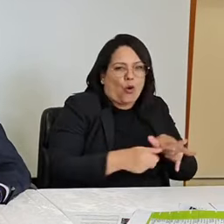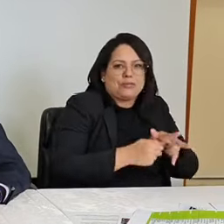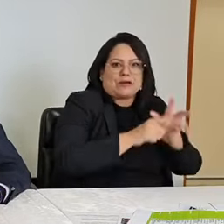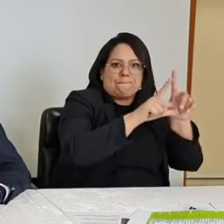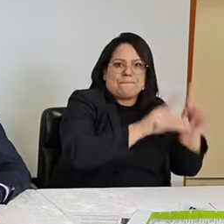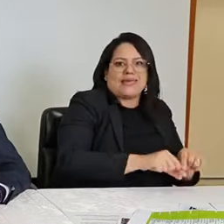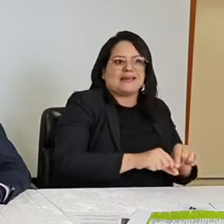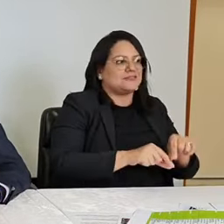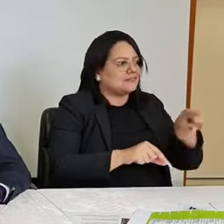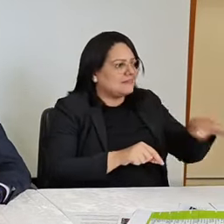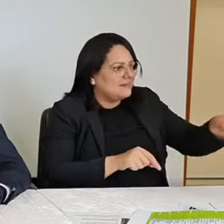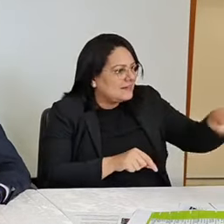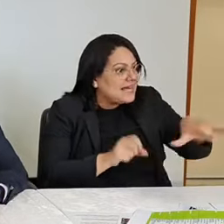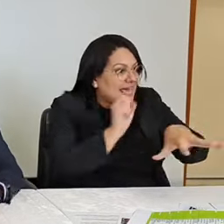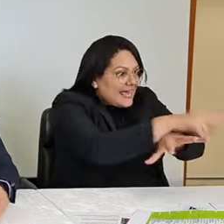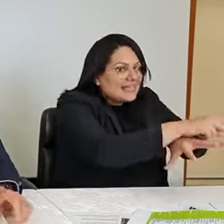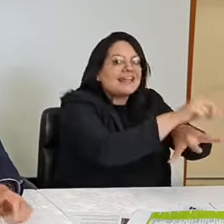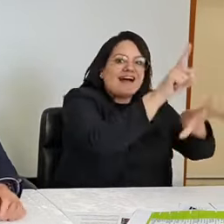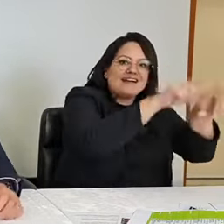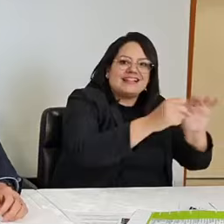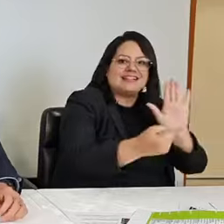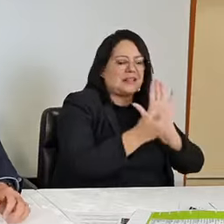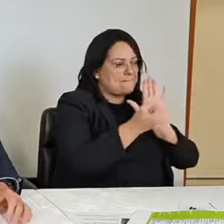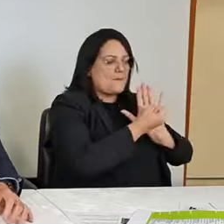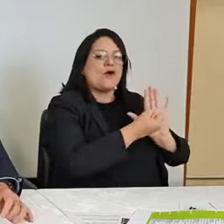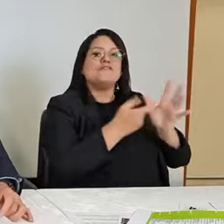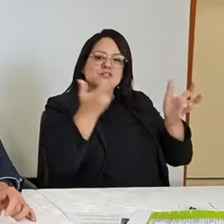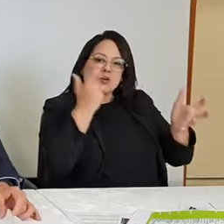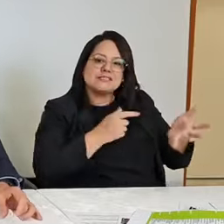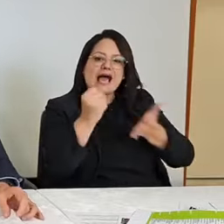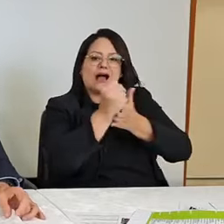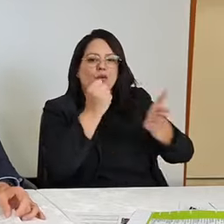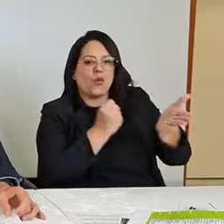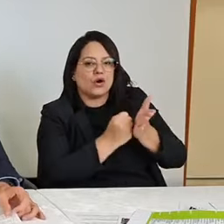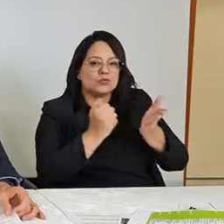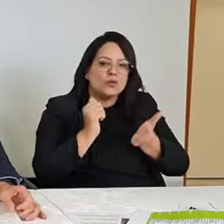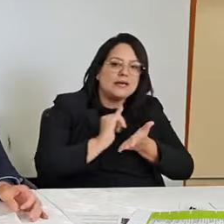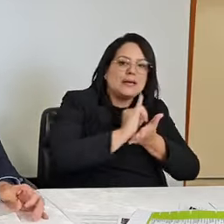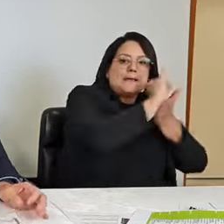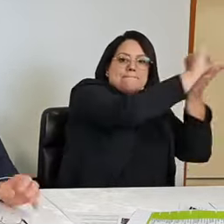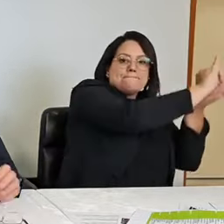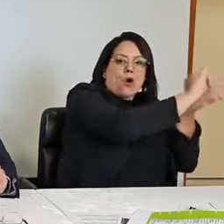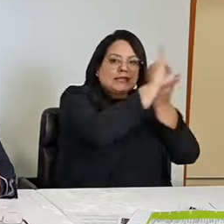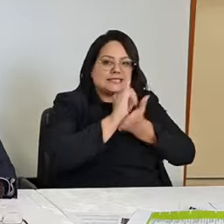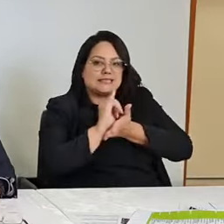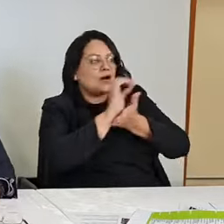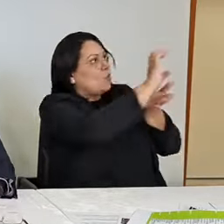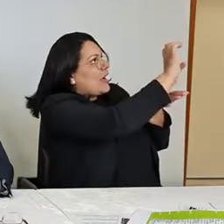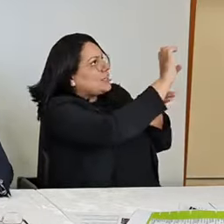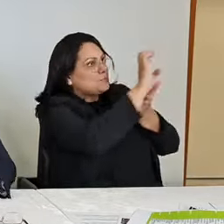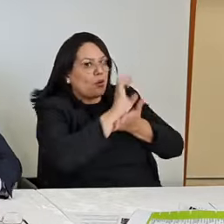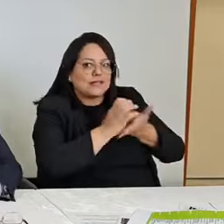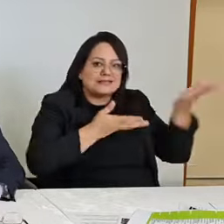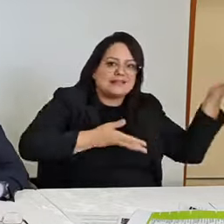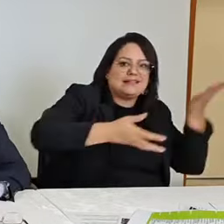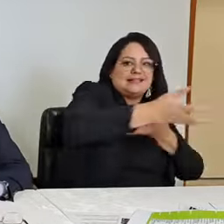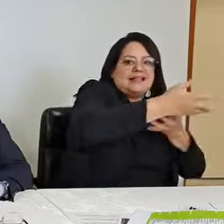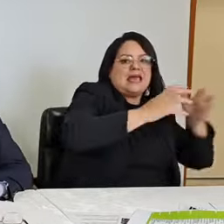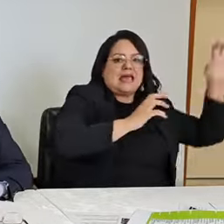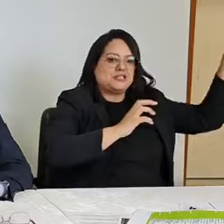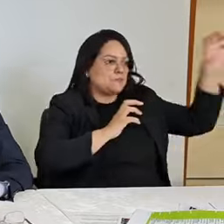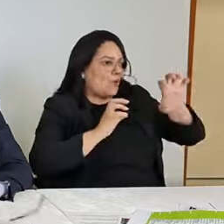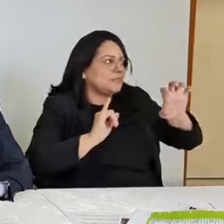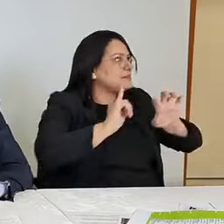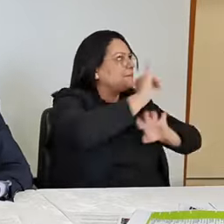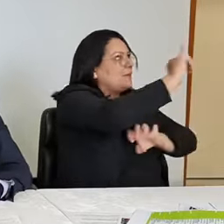se integrar em cadeias produtivas internacionais, fazer acordo de exportação e importação, receber investimento de forma mais fácil e provando que o